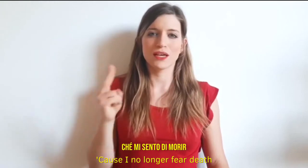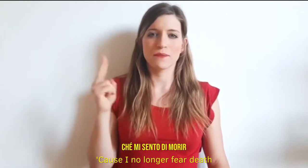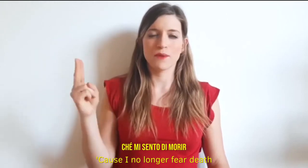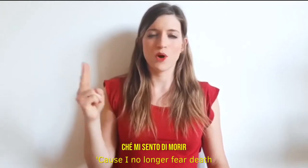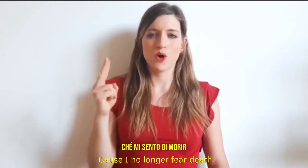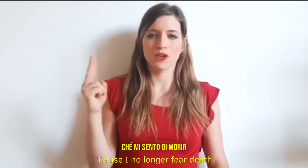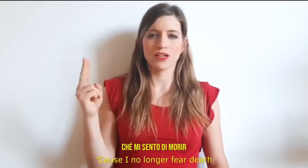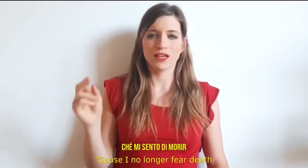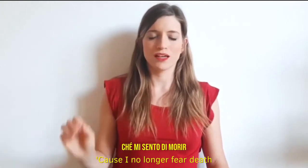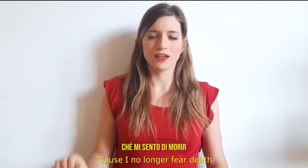morir.